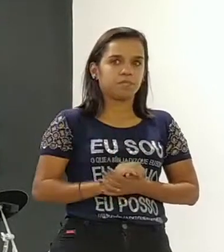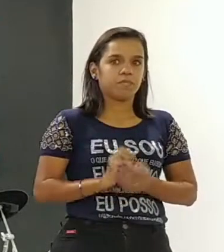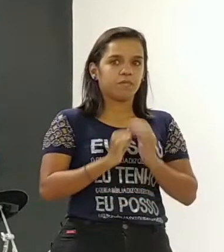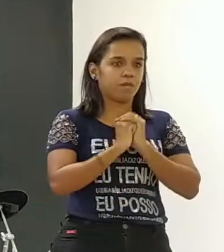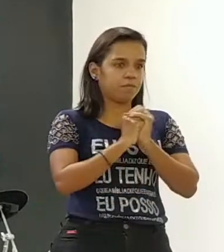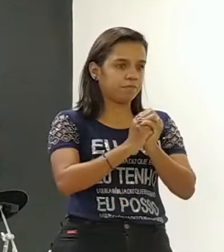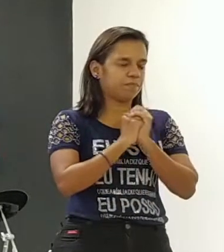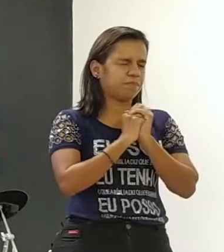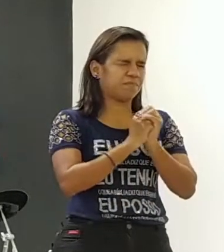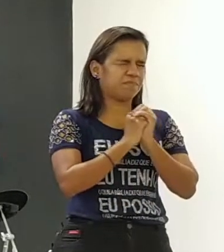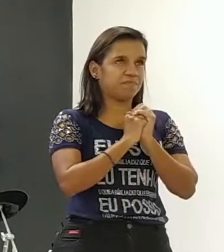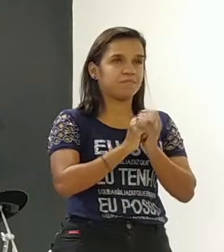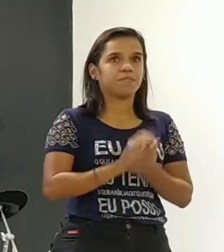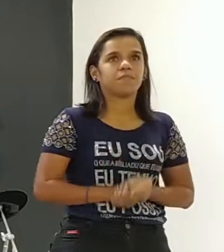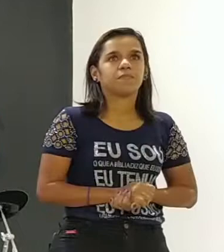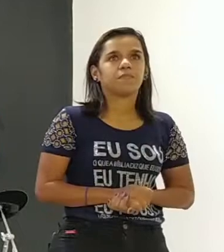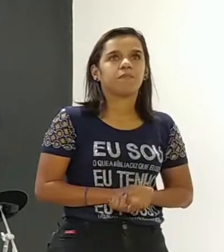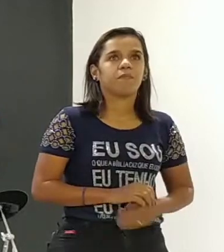Amém?